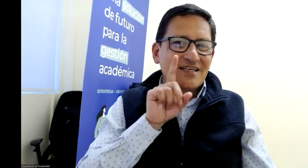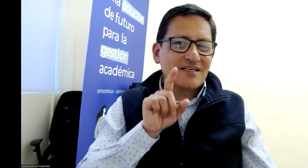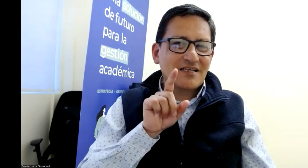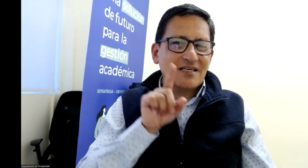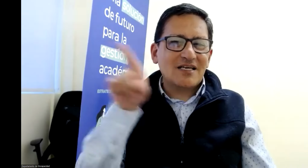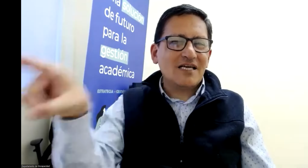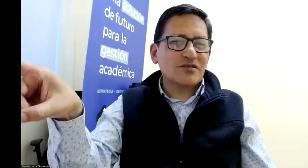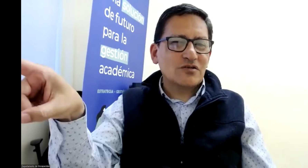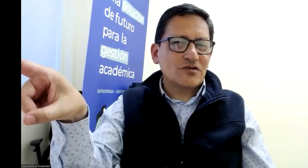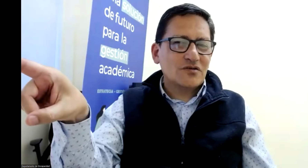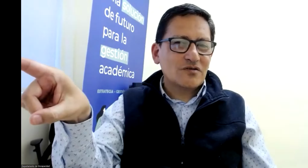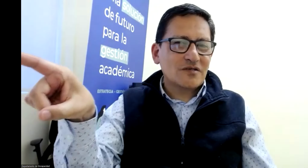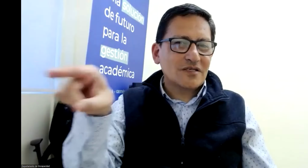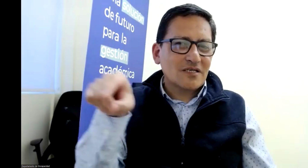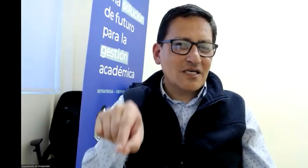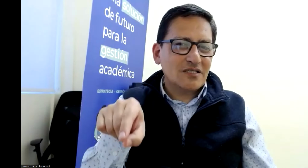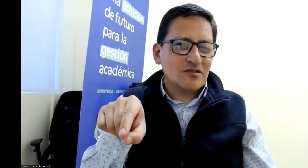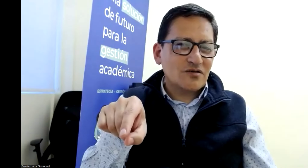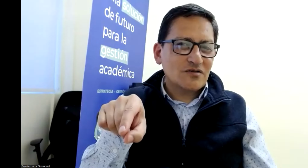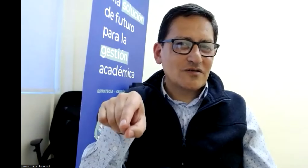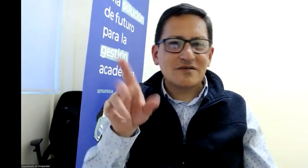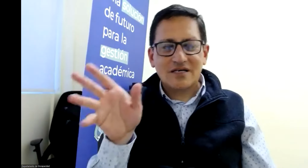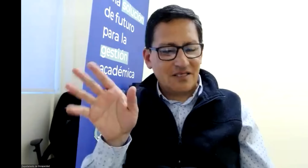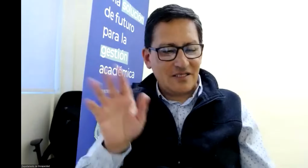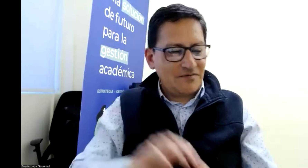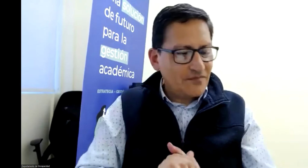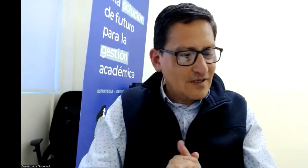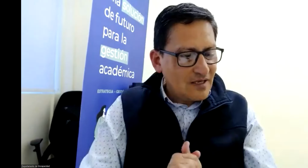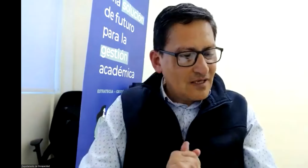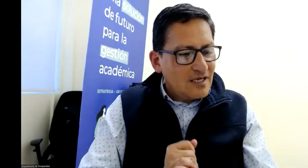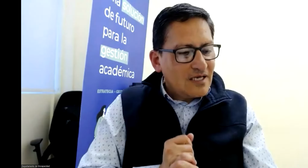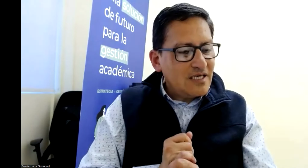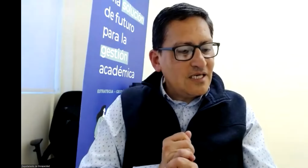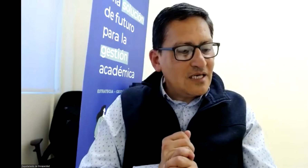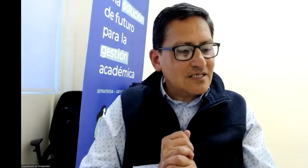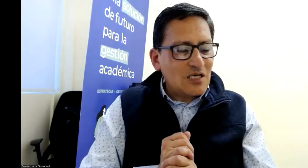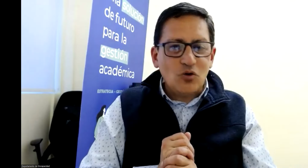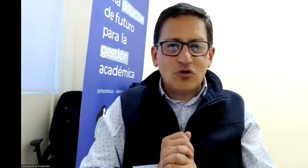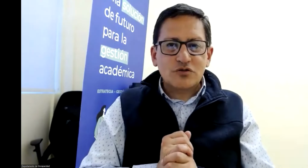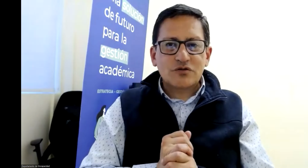eso esto etcétera y saludos